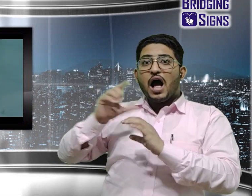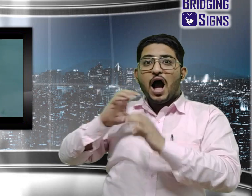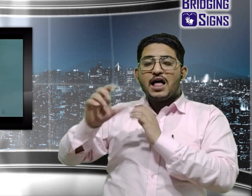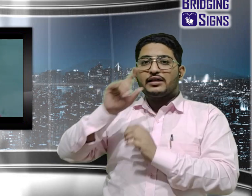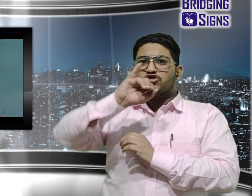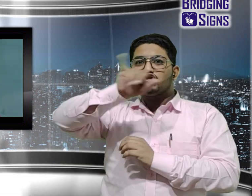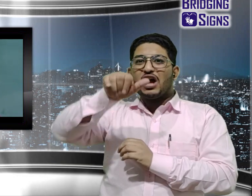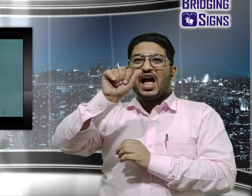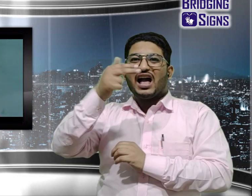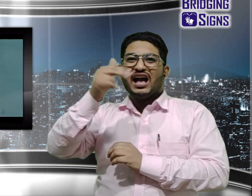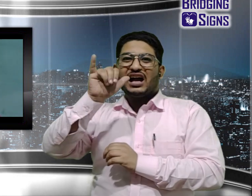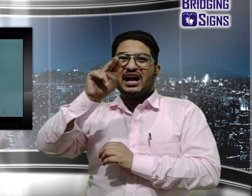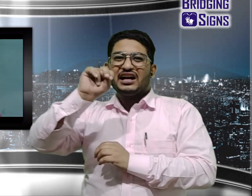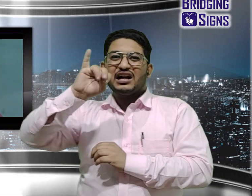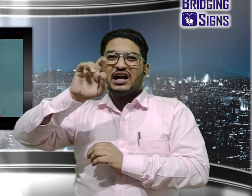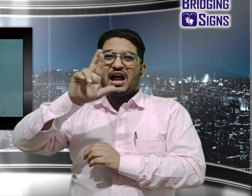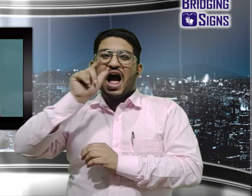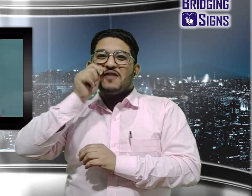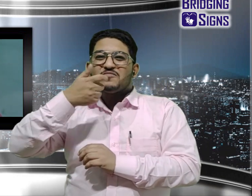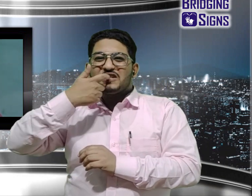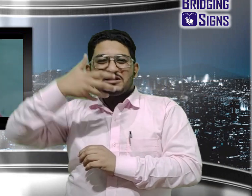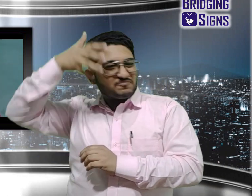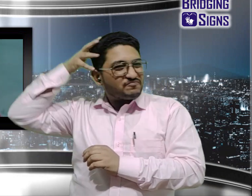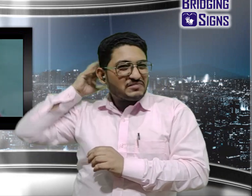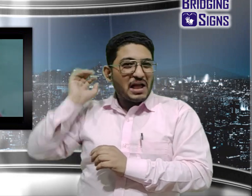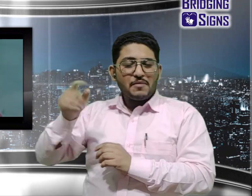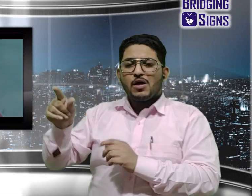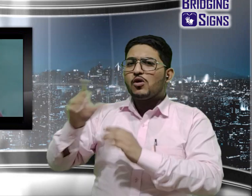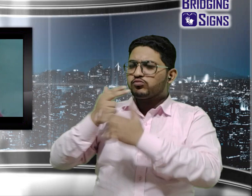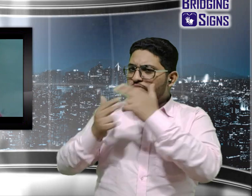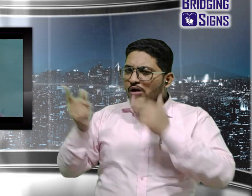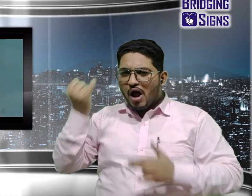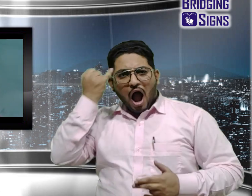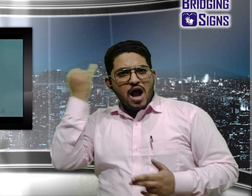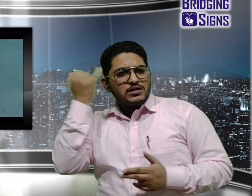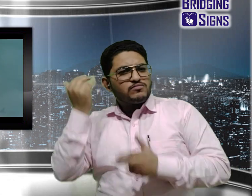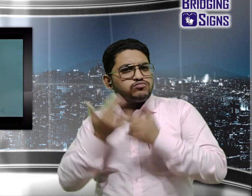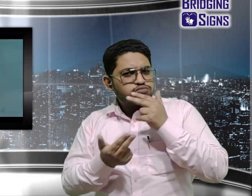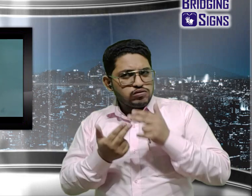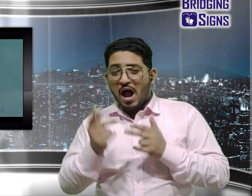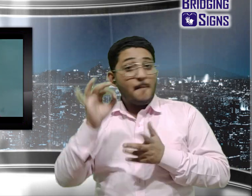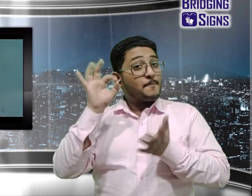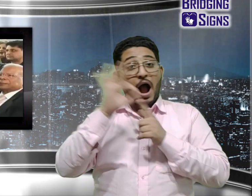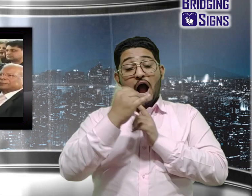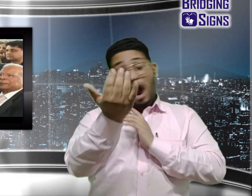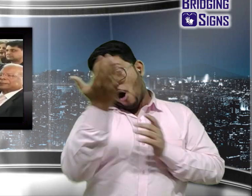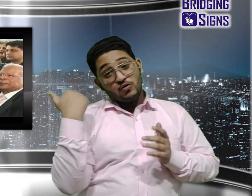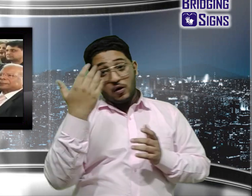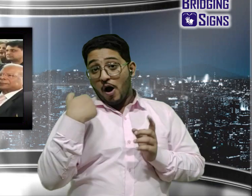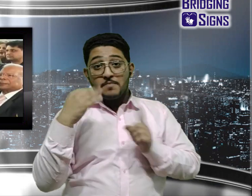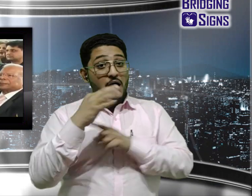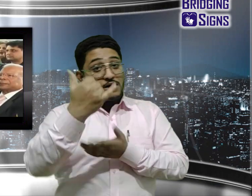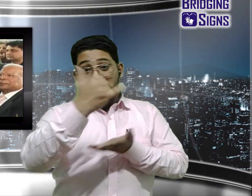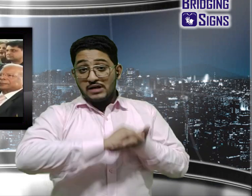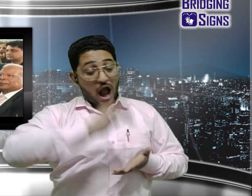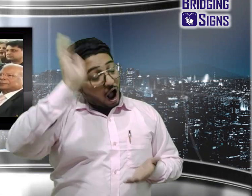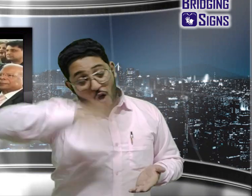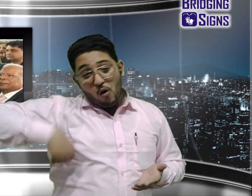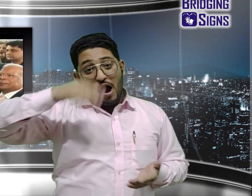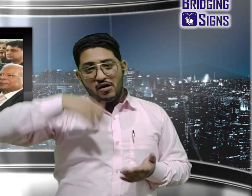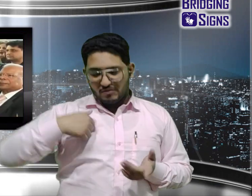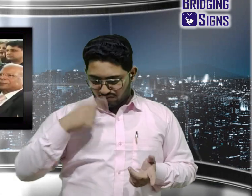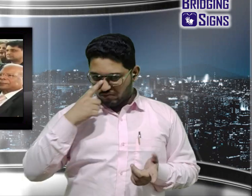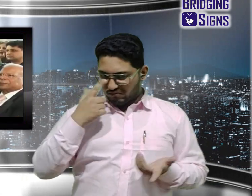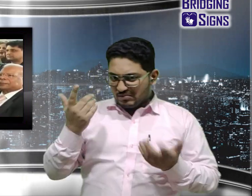इंट्रोडक्शन जंगी तरीन साहब से हुई, जिन्होंने मुझे मेरे आइडियाज़ सुने, मुझे कन्विंस किया कि वापस आओ पाकिस्तान, मुझे प्लेटफॉर्म